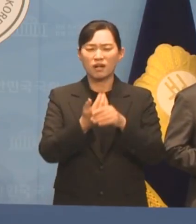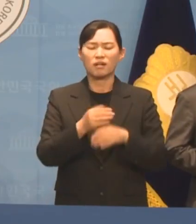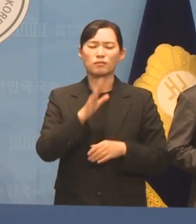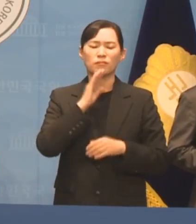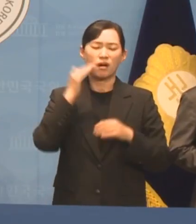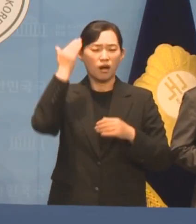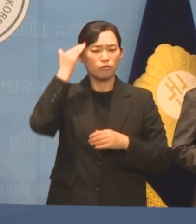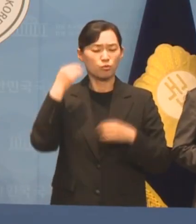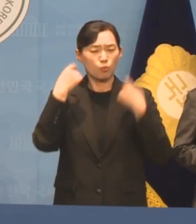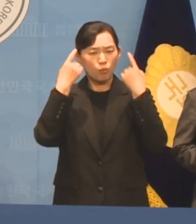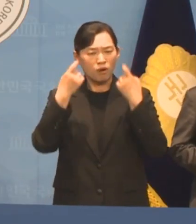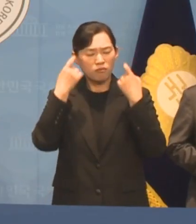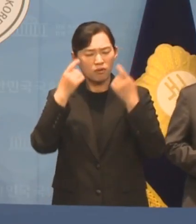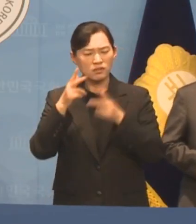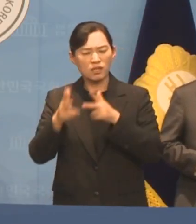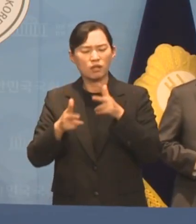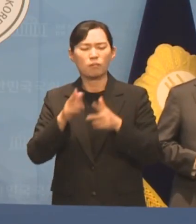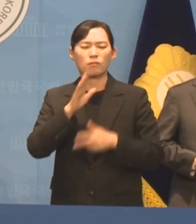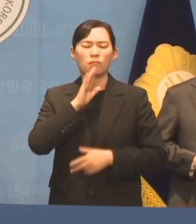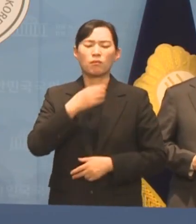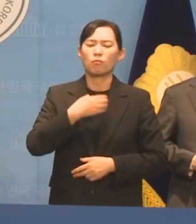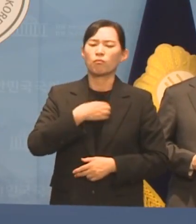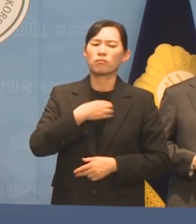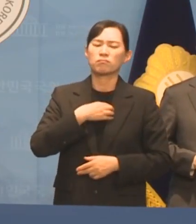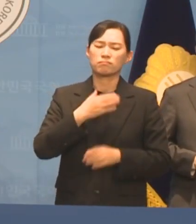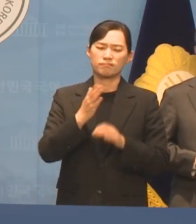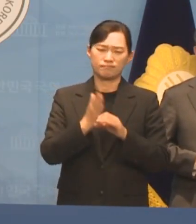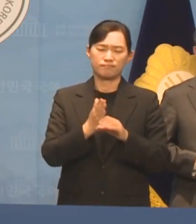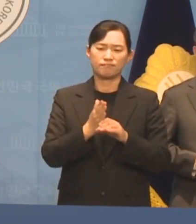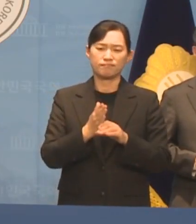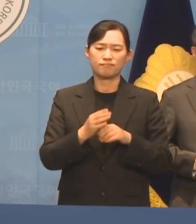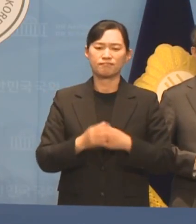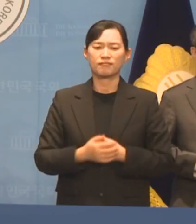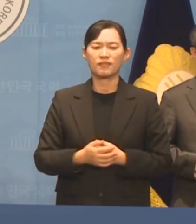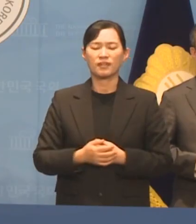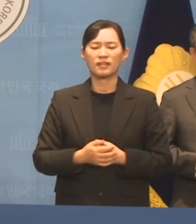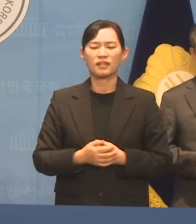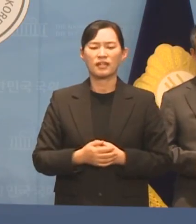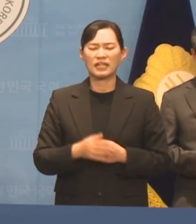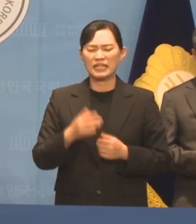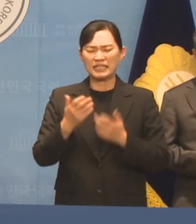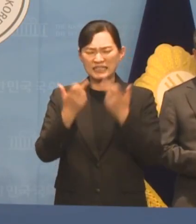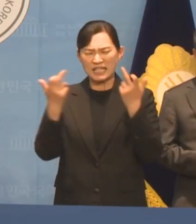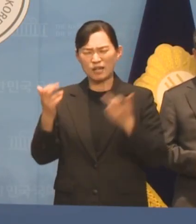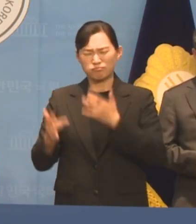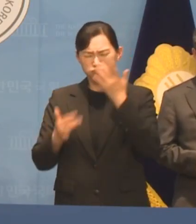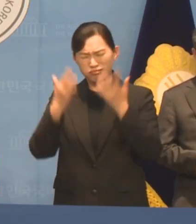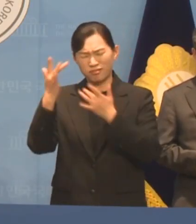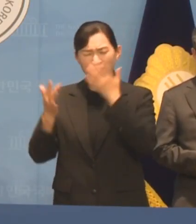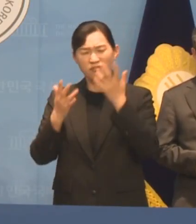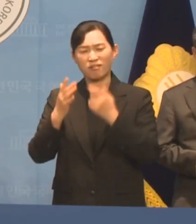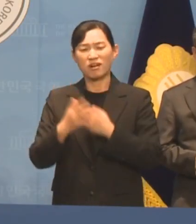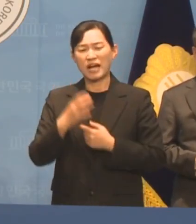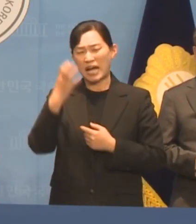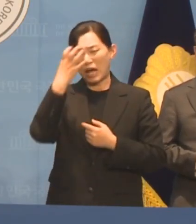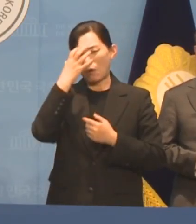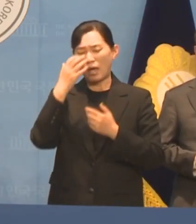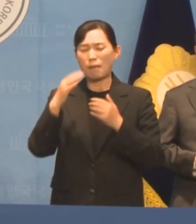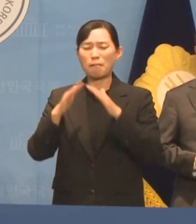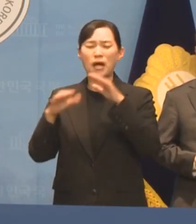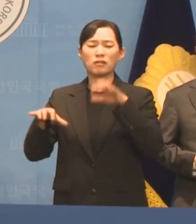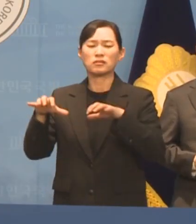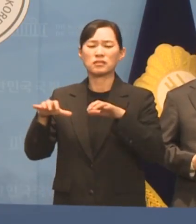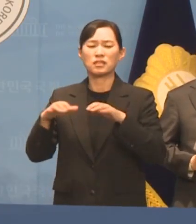관광산업은 심각한 위기에 직면해 있습니다. 영남권 산불로 안동 하회마을 방문객이 절반으로